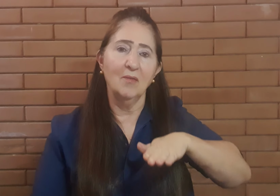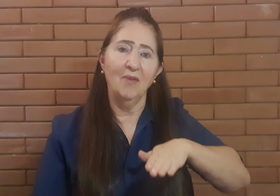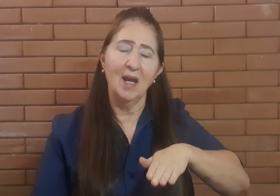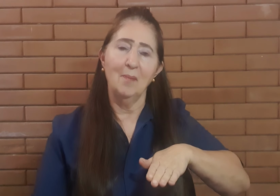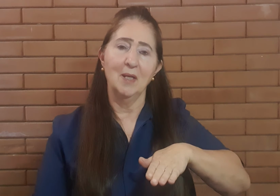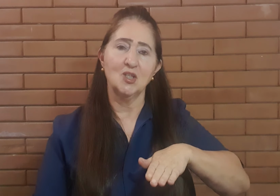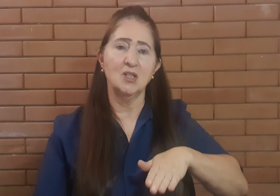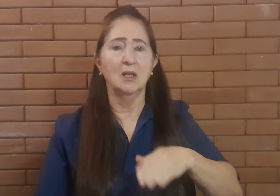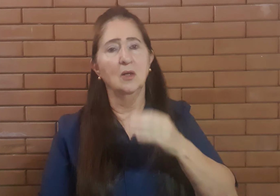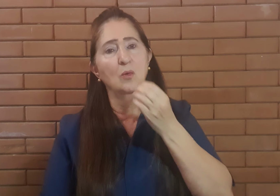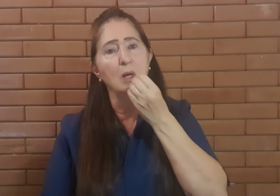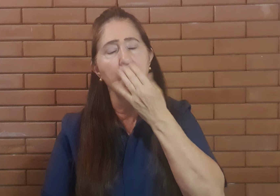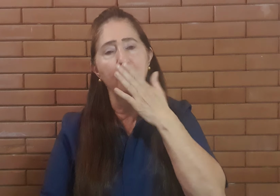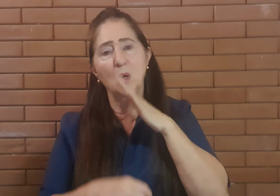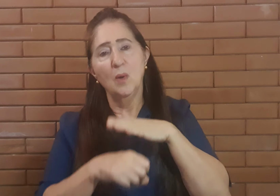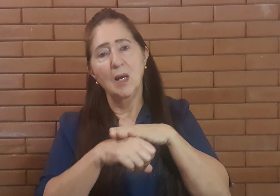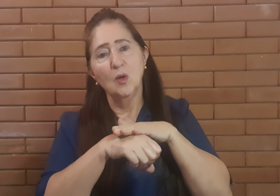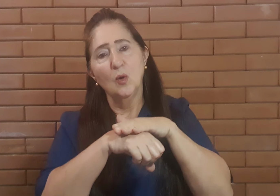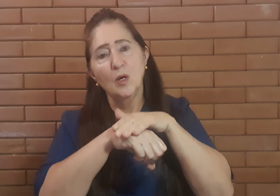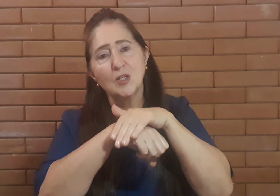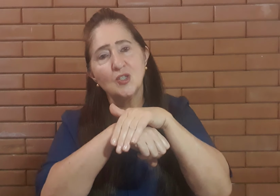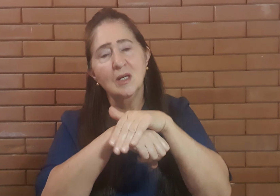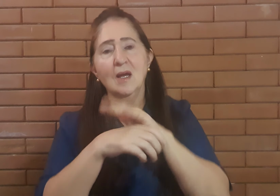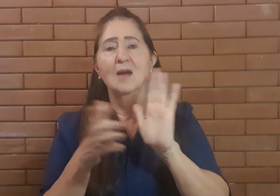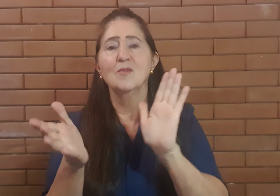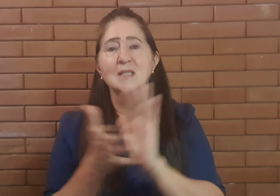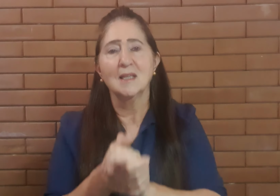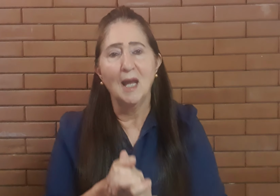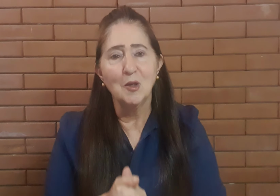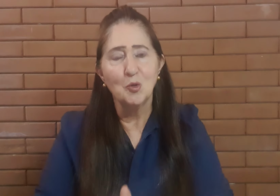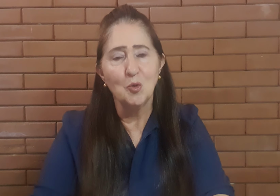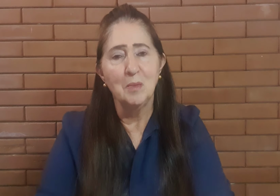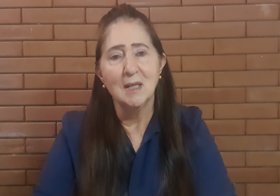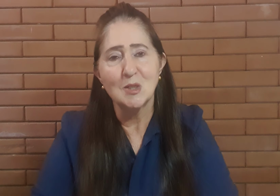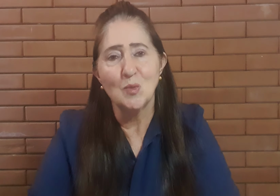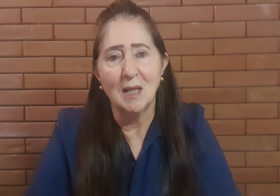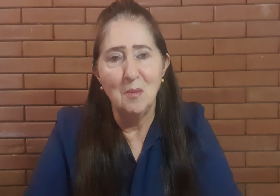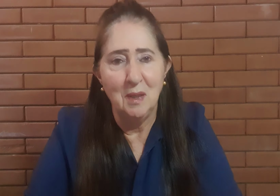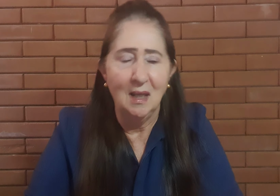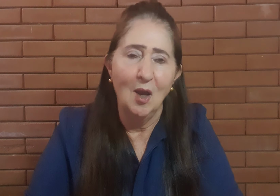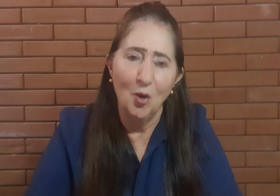vai abaixando. E boa noite, você tá indo dormir na sua caminha,